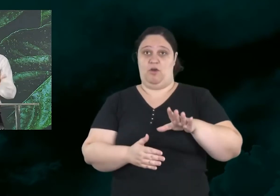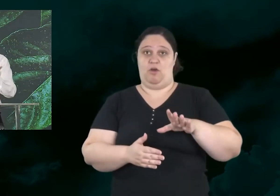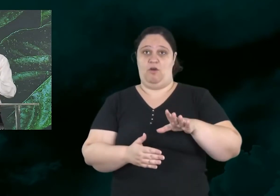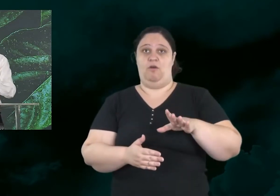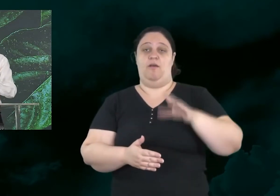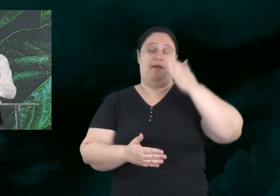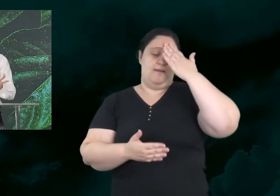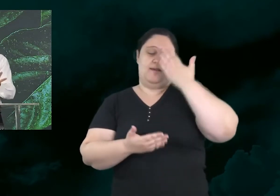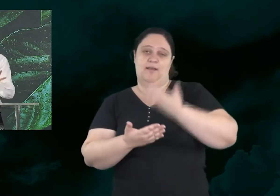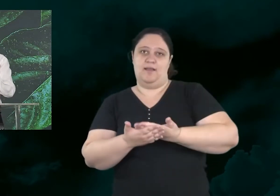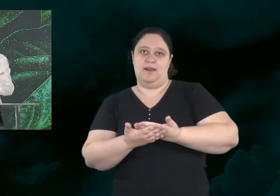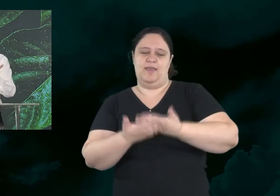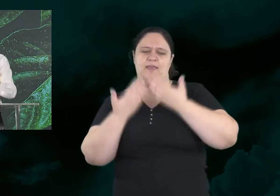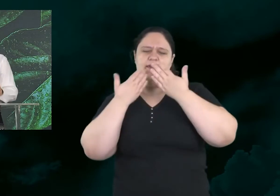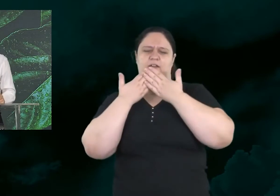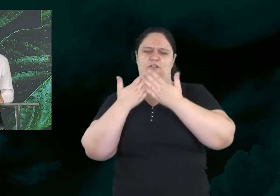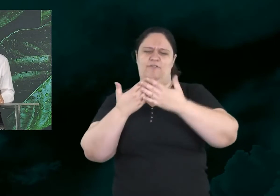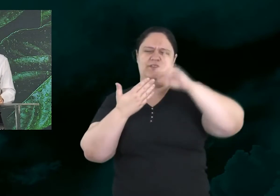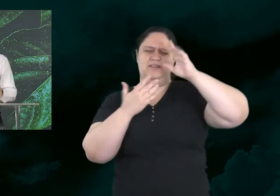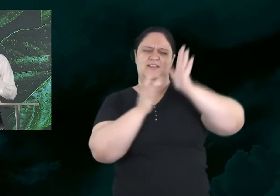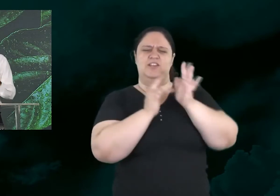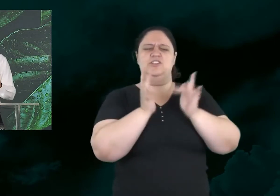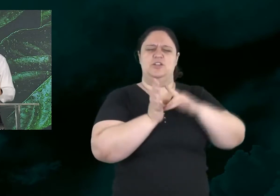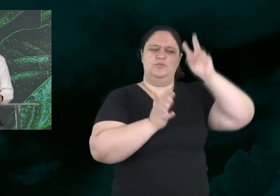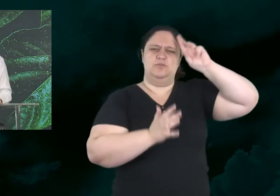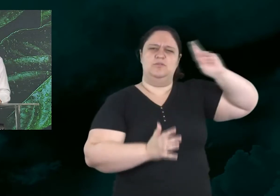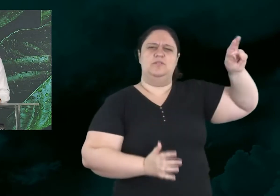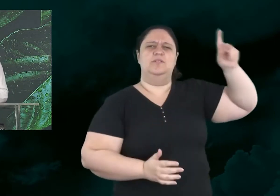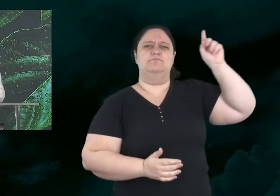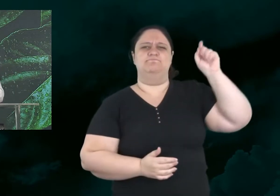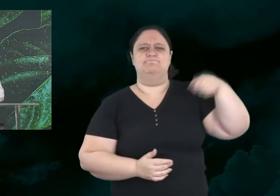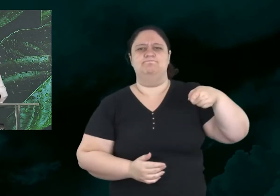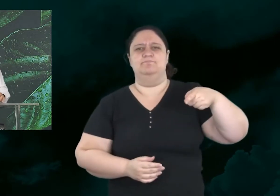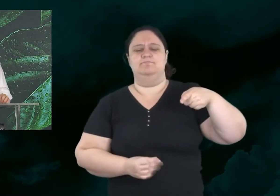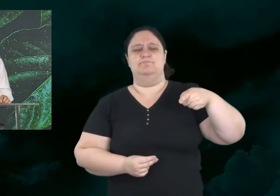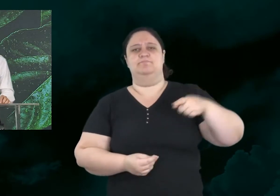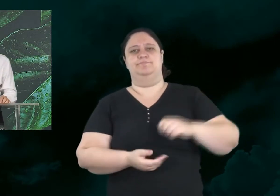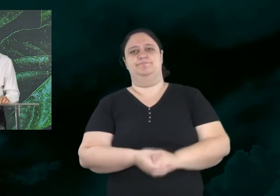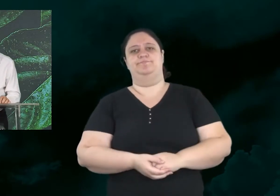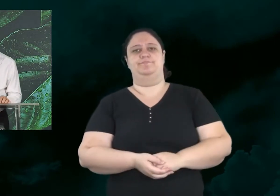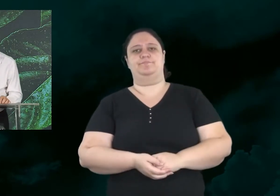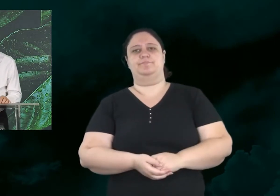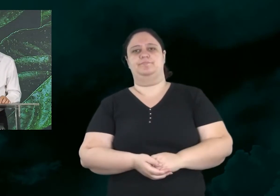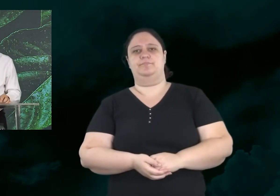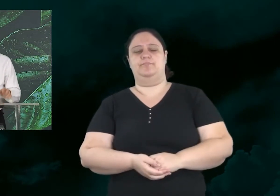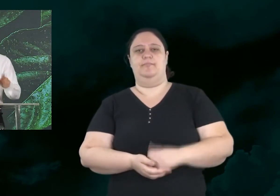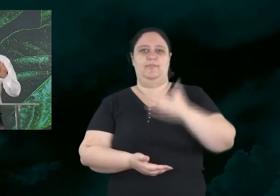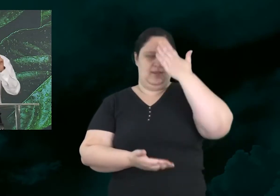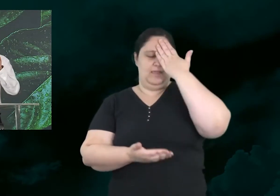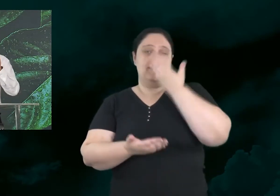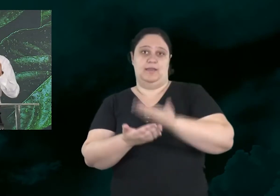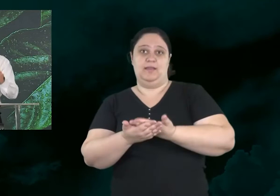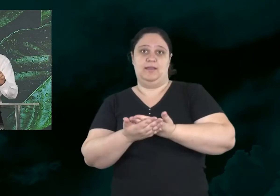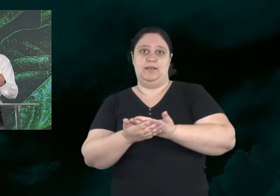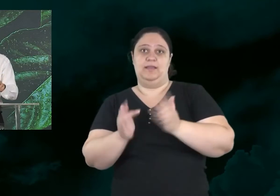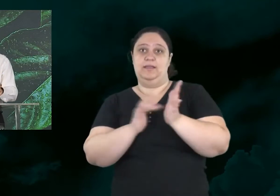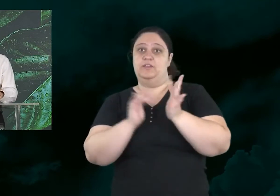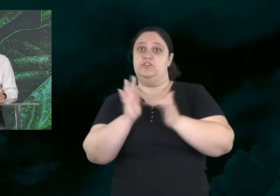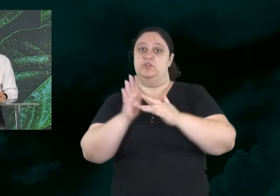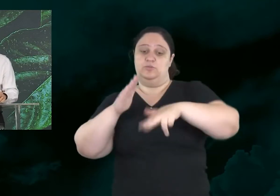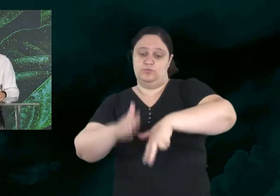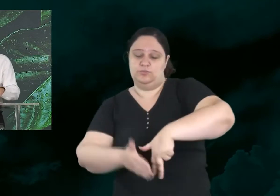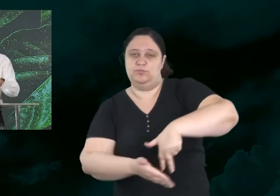confessar Jesus é o seu Senhor e crer no seu coração que Deus o ressuscitou dentre os mortos. Porque com o coração se crê